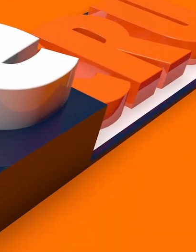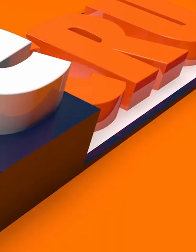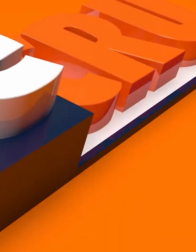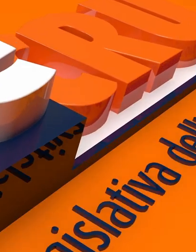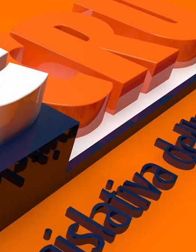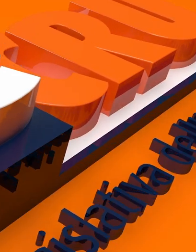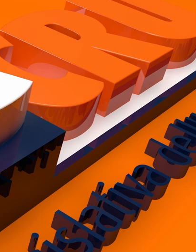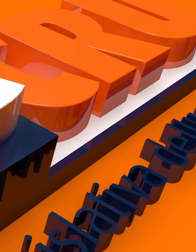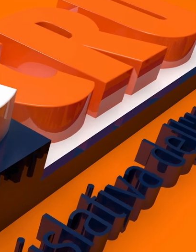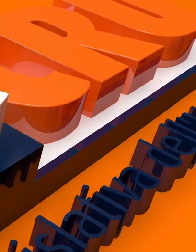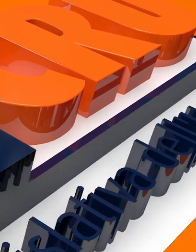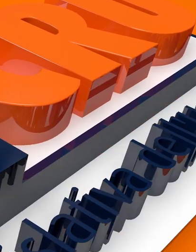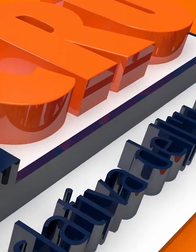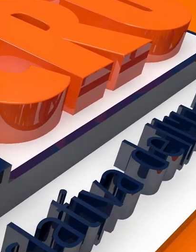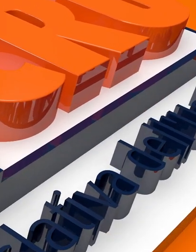Musica